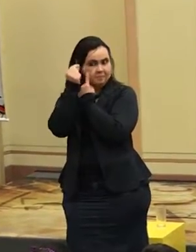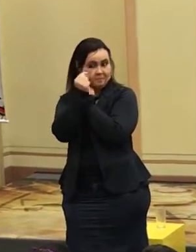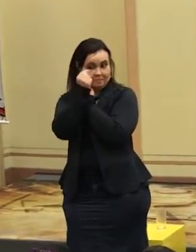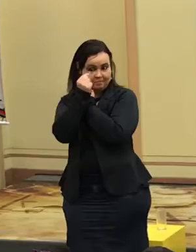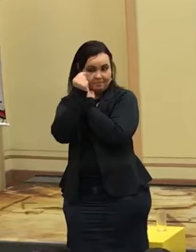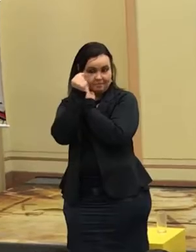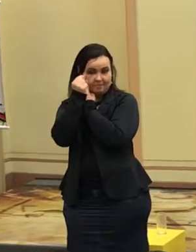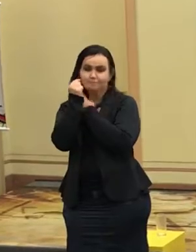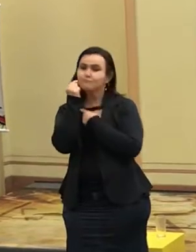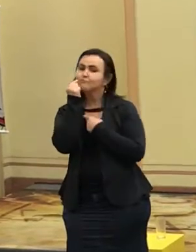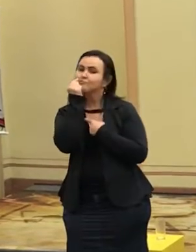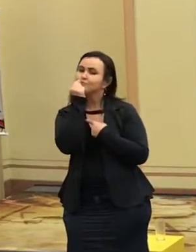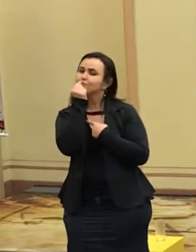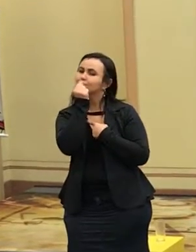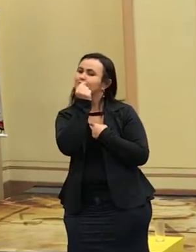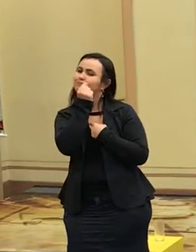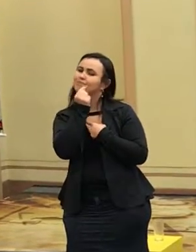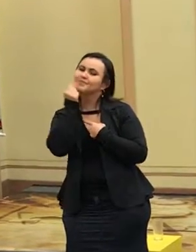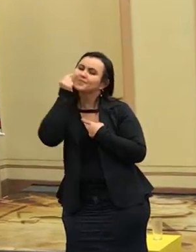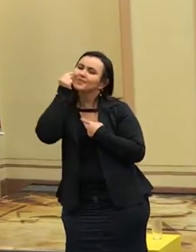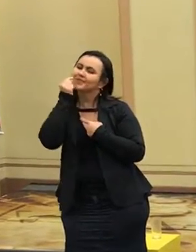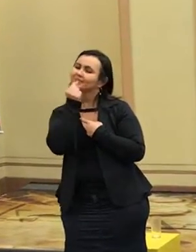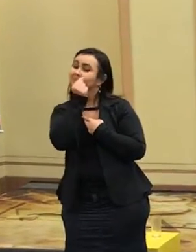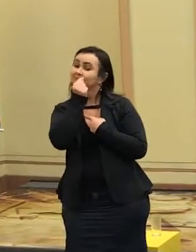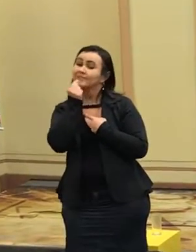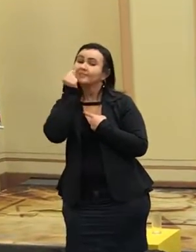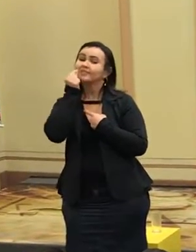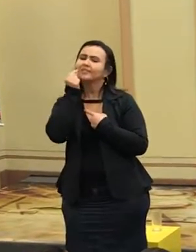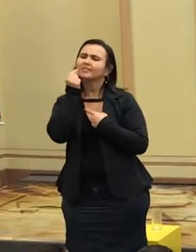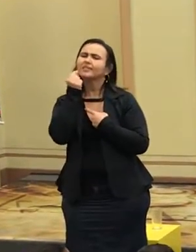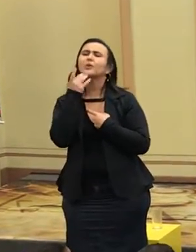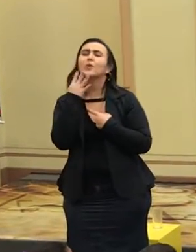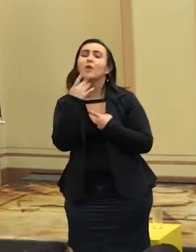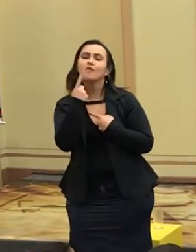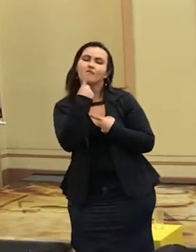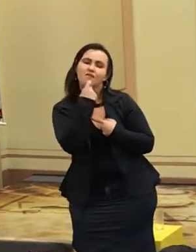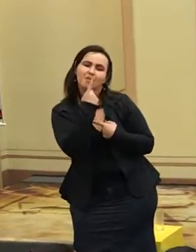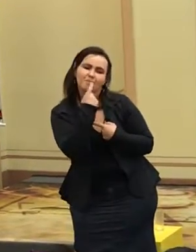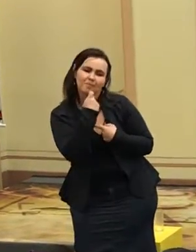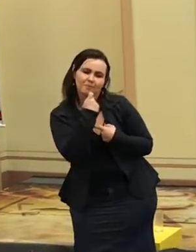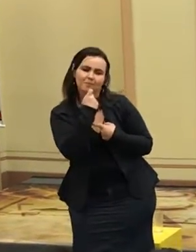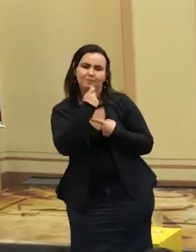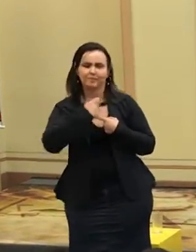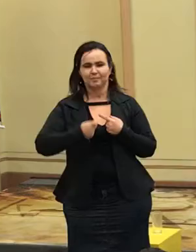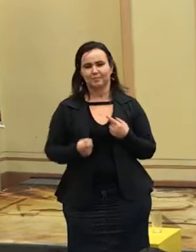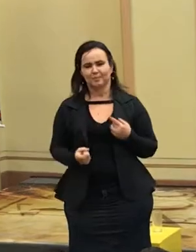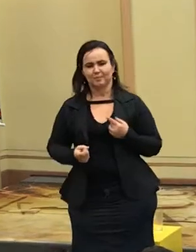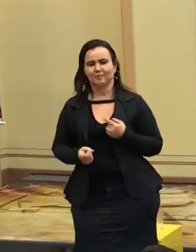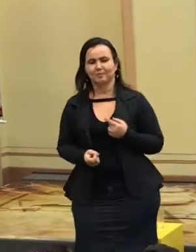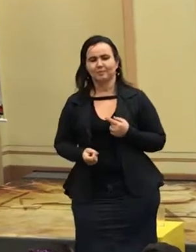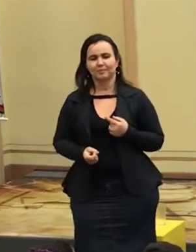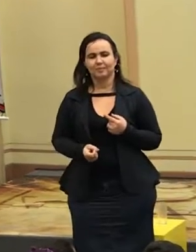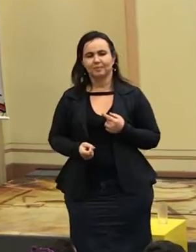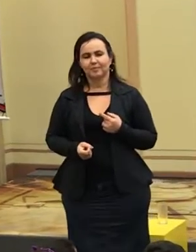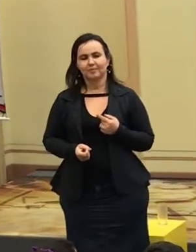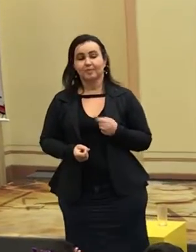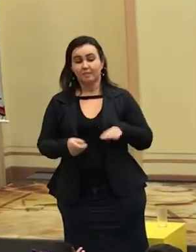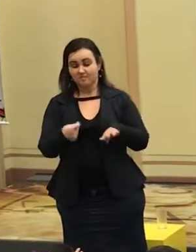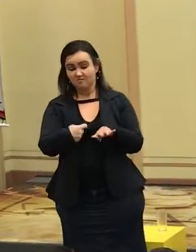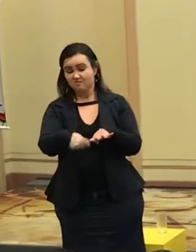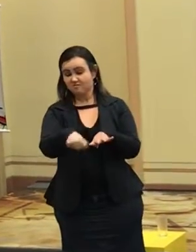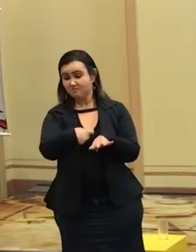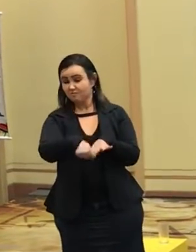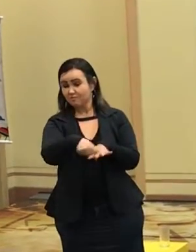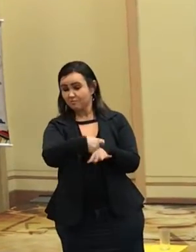a boca de... Batom. Mas que cor que é o batom? A boca de vermelho, as unhas de